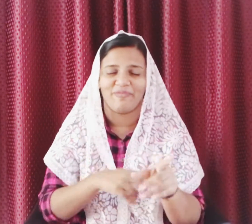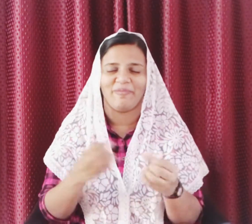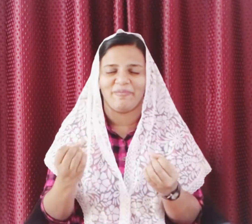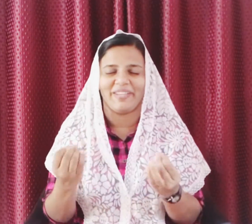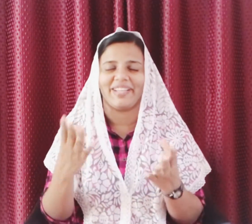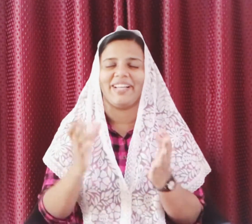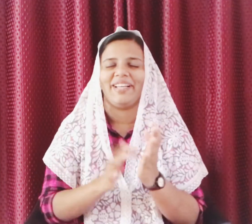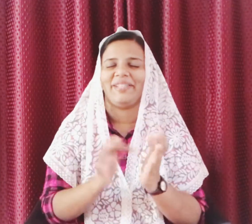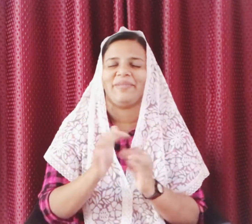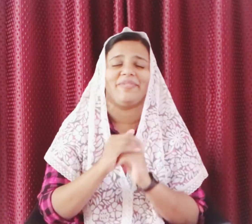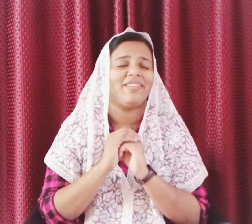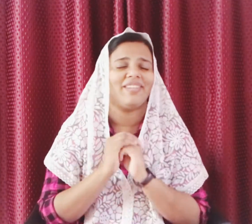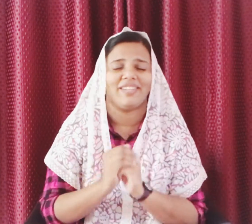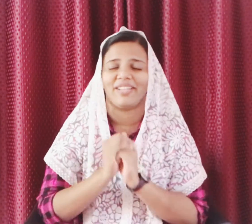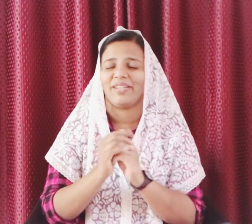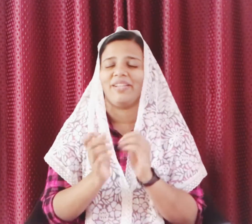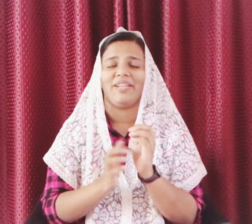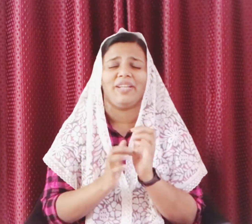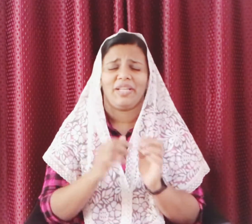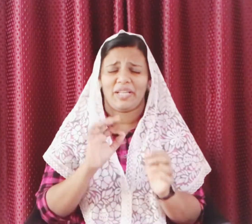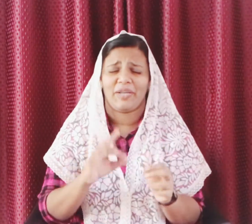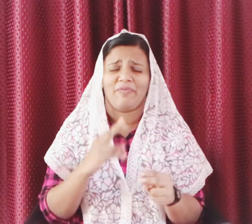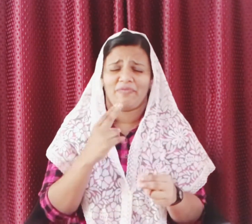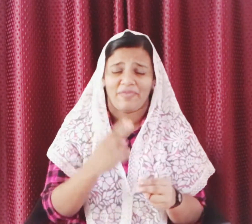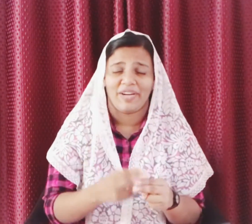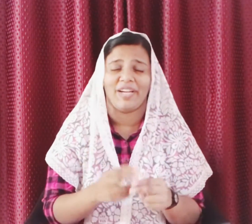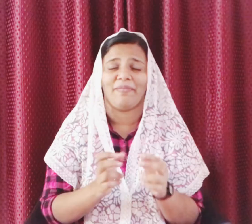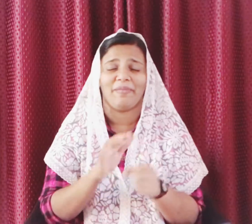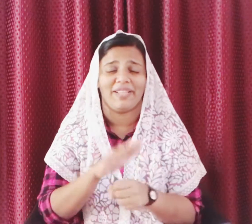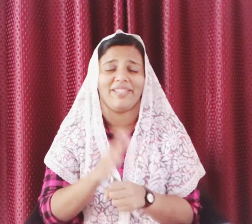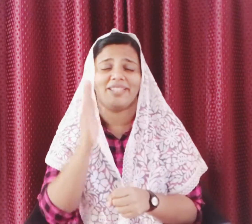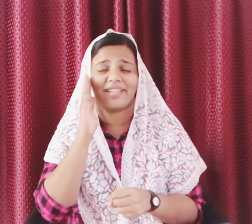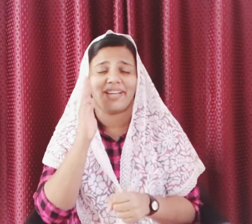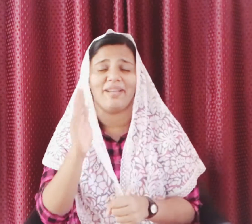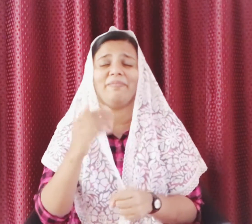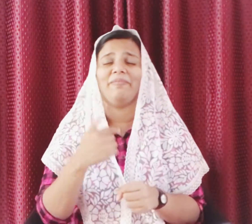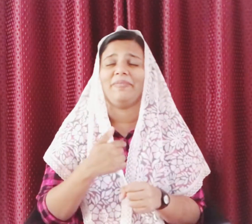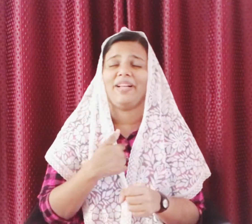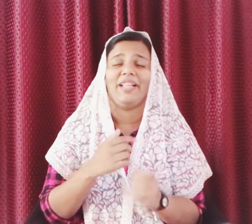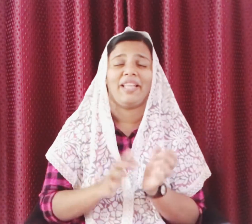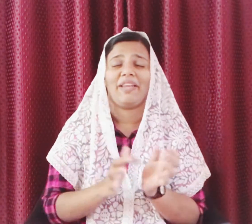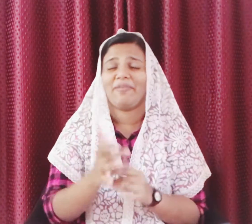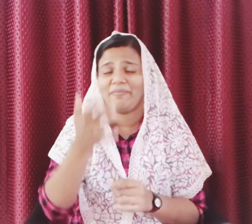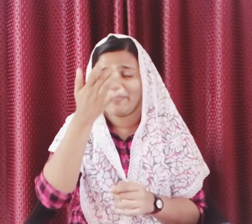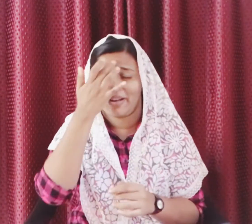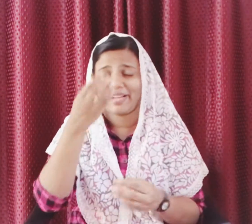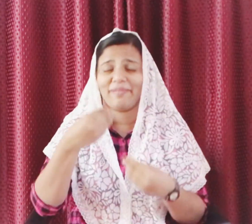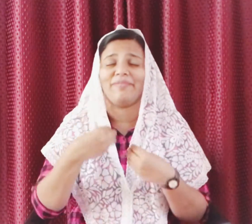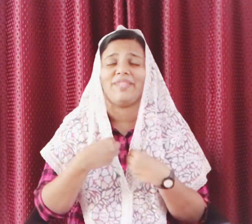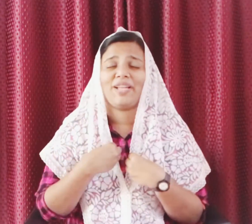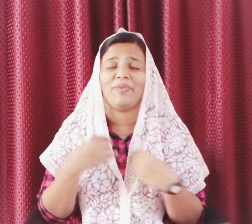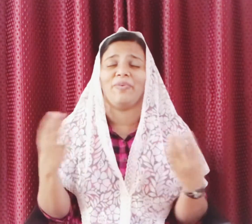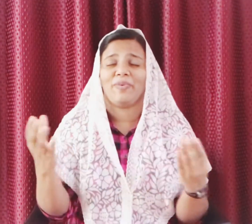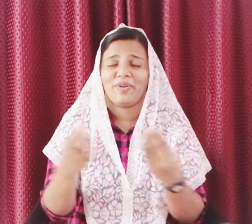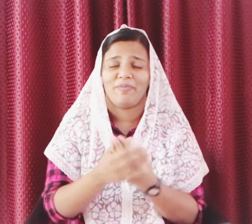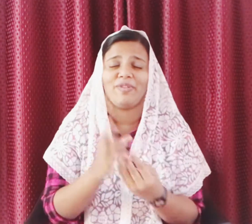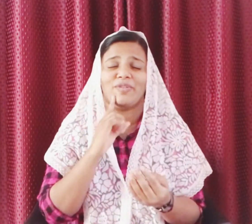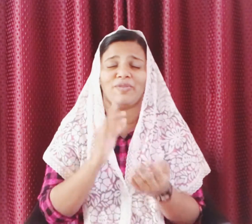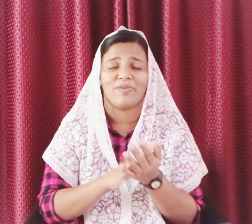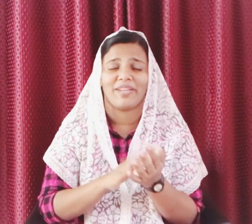പ്രഭാതത്തിൽ ഞങ്ങളങ്ങനെ ആരാധിക്കുന്ന കർത്താവെ, ഞങ്ങൾക്ക് വീണ്ടും ഈ സന്ദേശം കേൾക്കുവാൻ കർത്താവെ ഞങ്ങൾക്ക് അങ്ങ് ഭാഗ്യം തന്നല്ലോ. ഒരുമിച്ച് അങ്ങ് സ്തുതിക്കുവാൻ അങ്ങ്